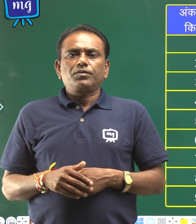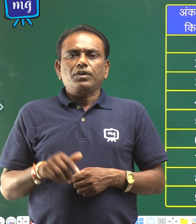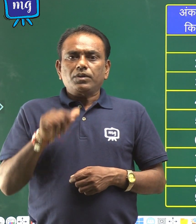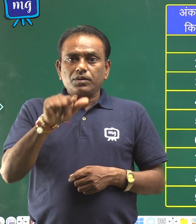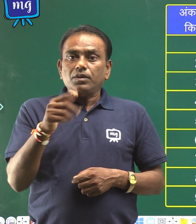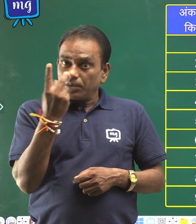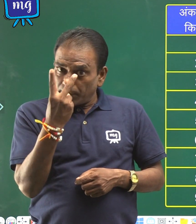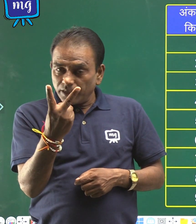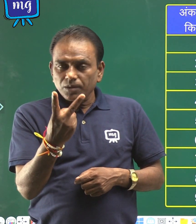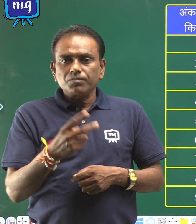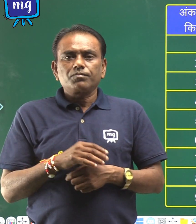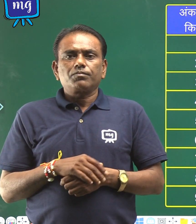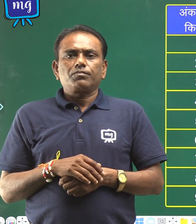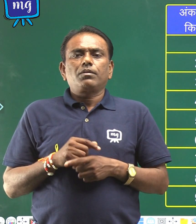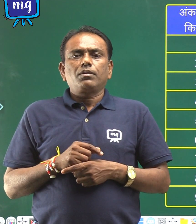तरह देखेंगे?